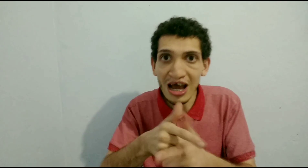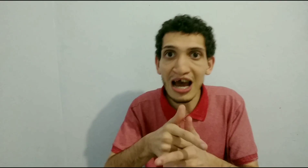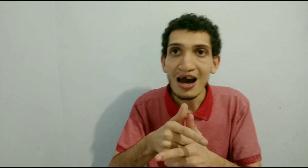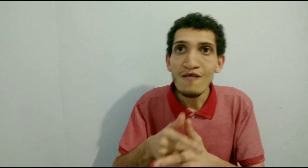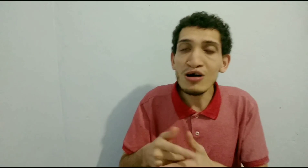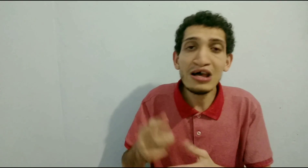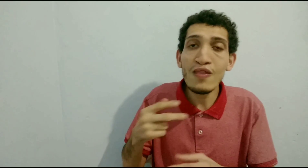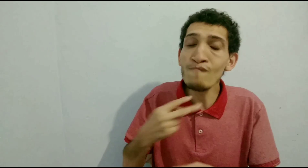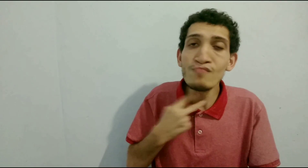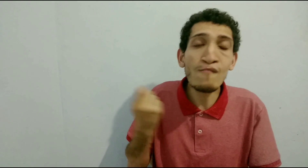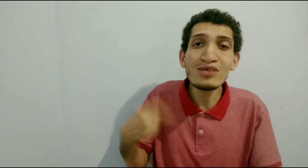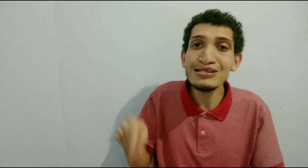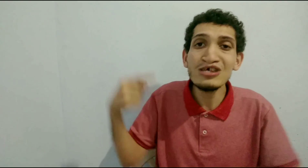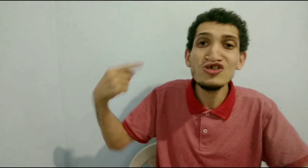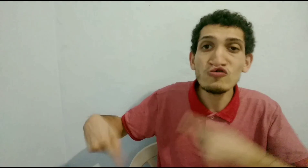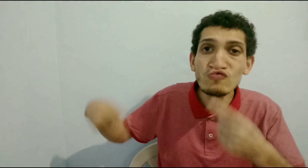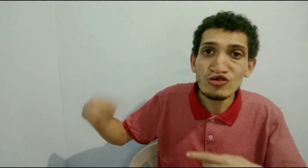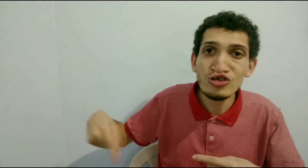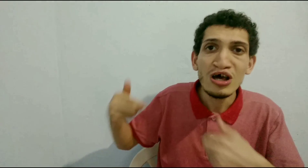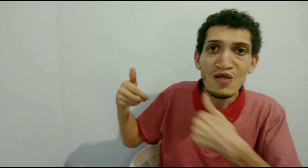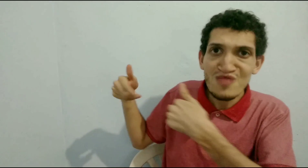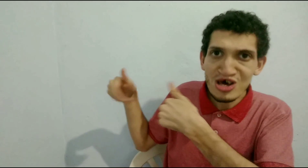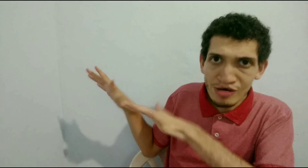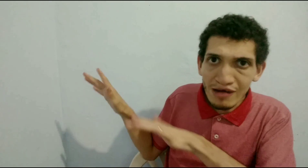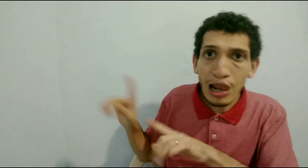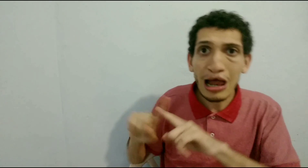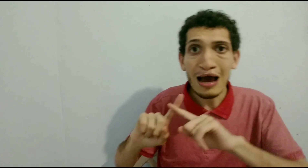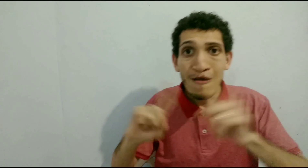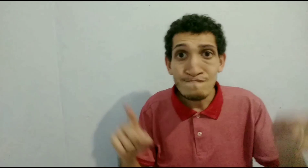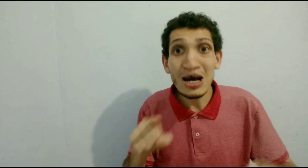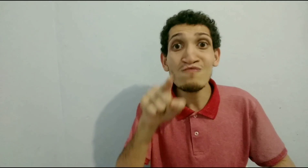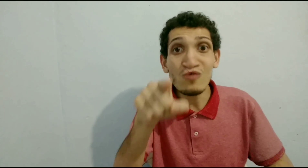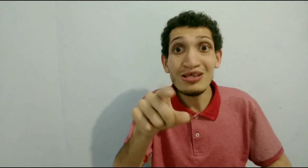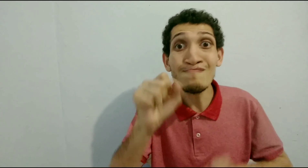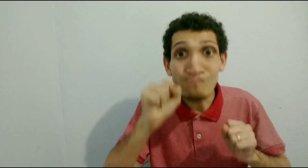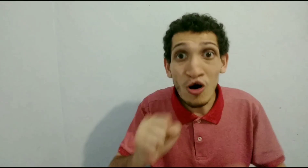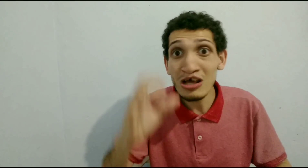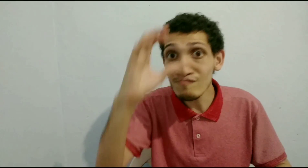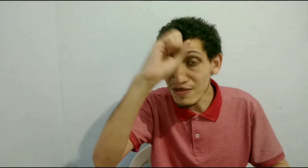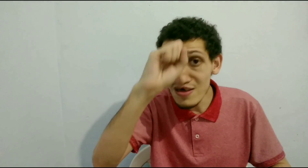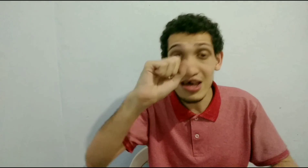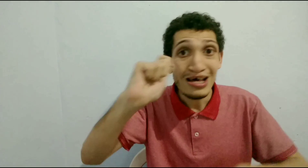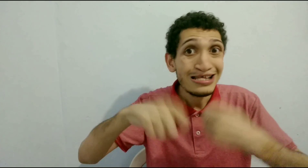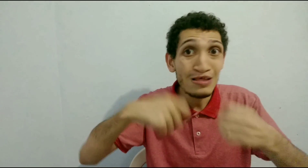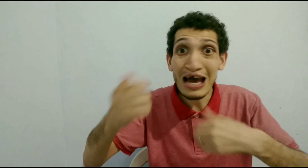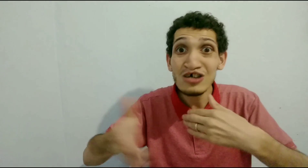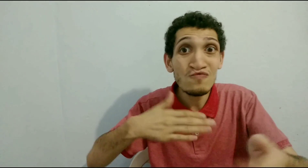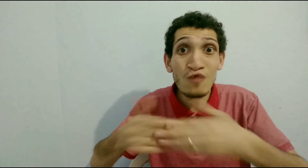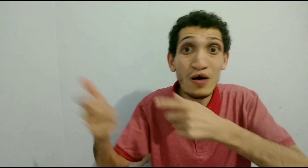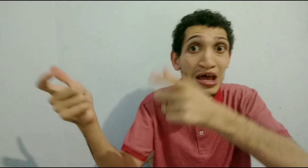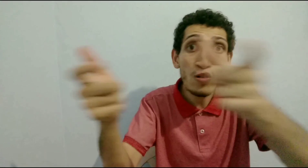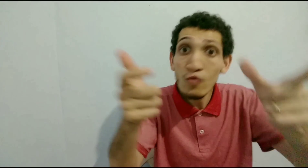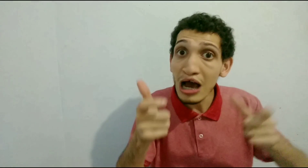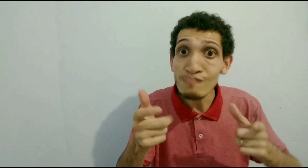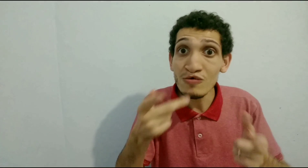você não precisa discutir, desça pra lá, mas você pode aprender sinais de qualquer lugar, porque,